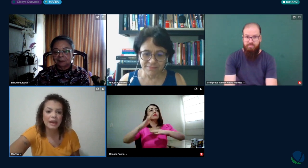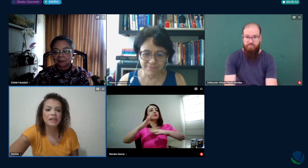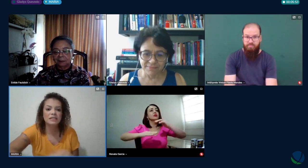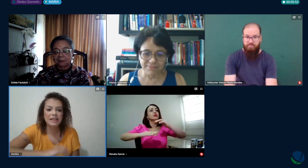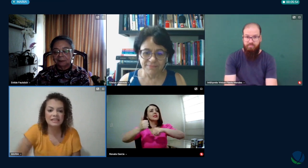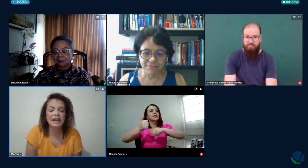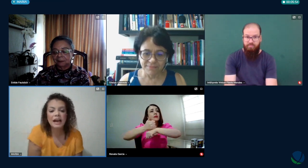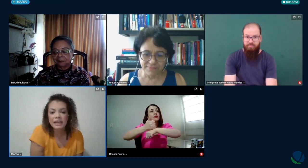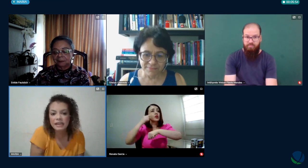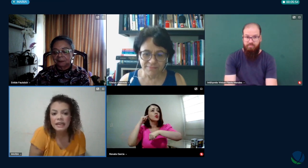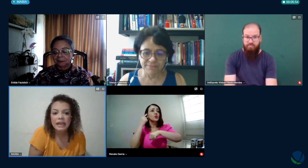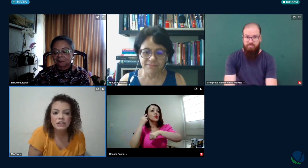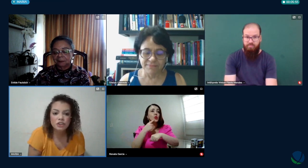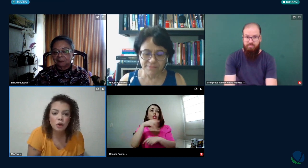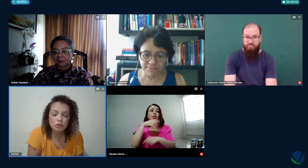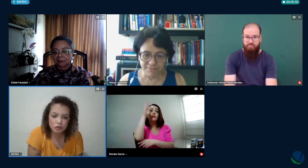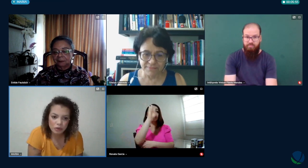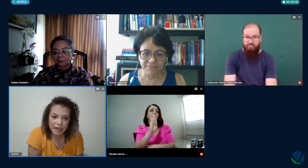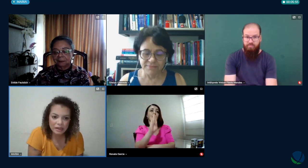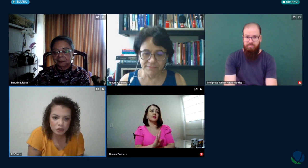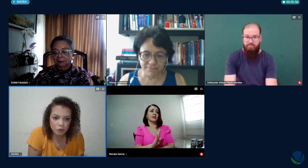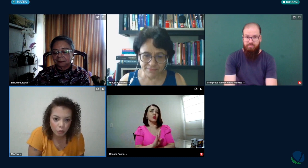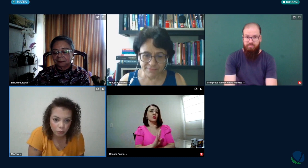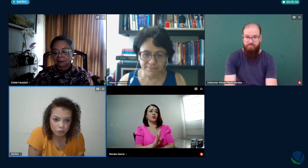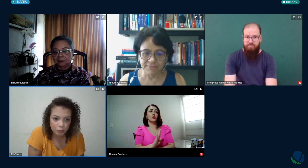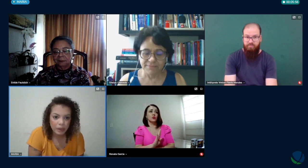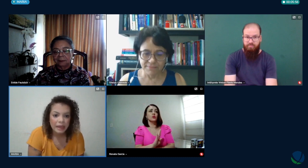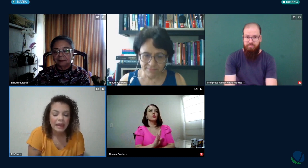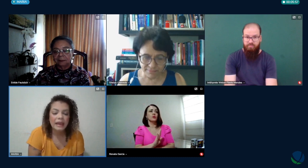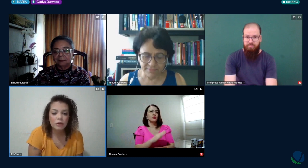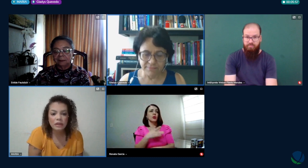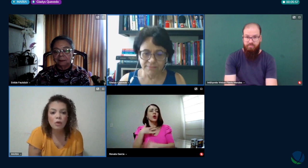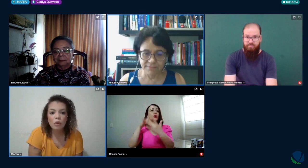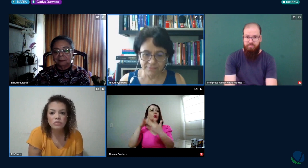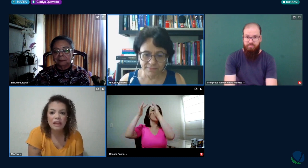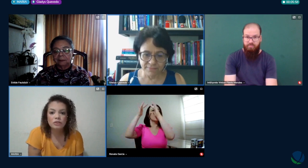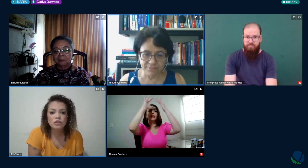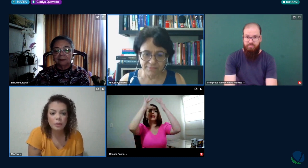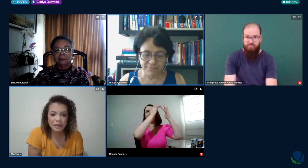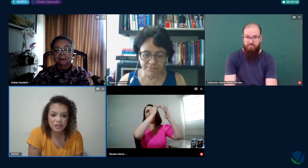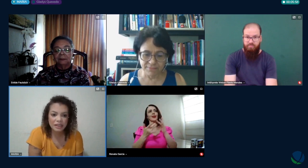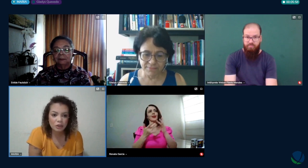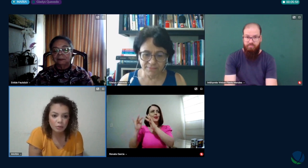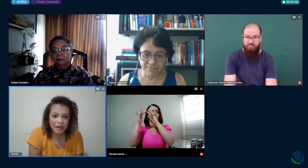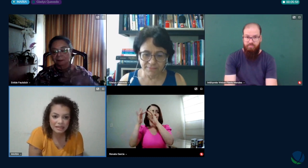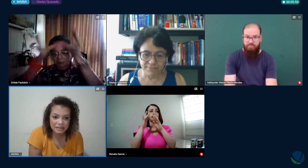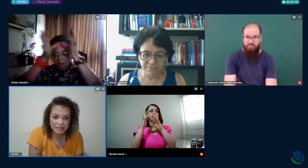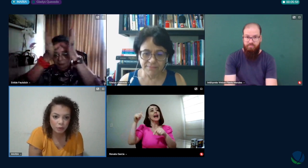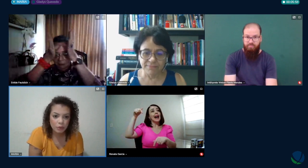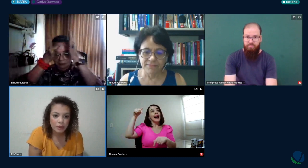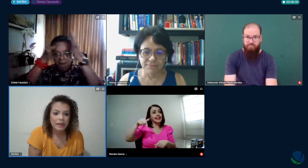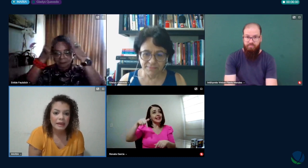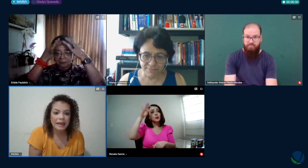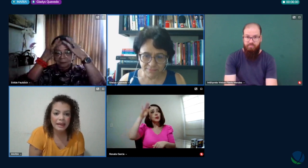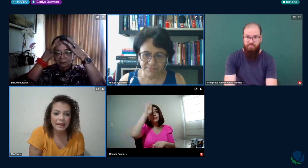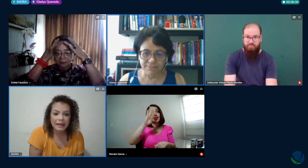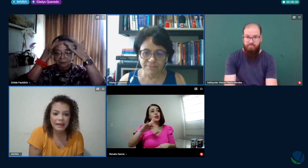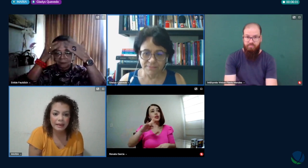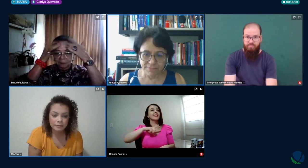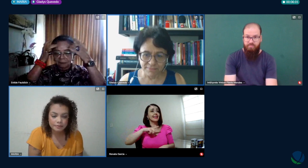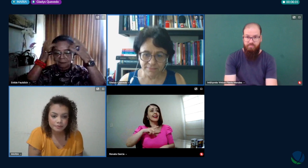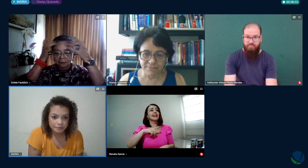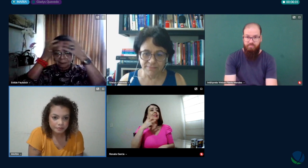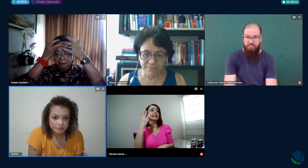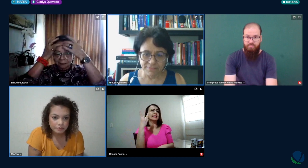com profissionais dessa área de outros lugares do mundo. Eu tenho contato somente aqui no Brasil.